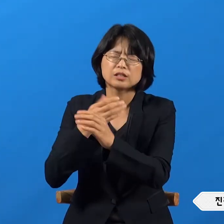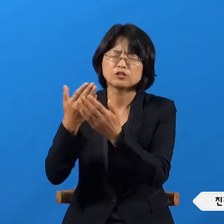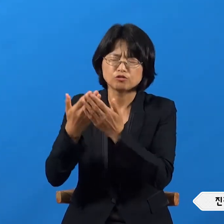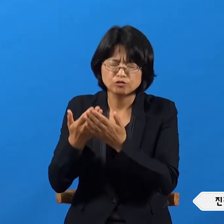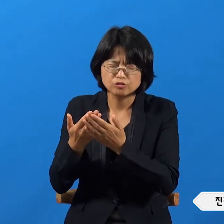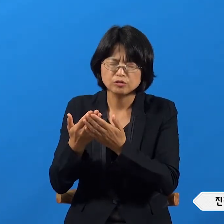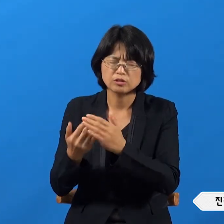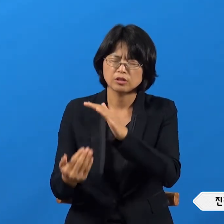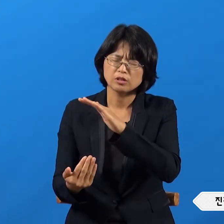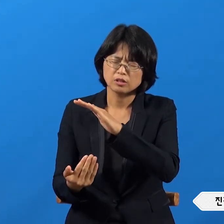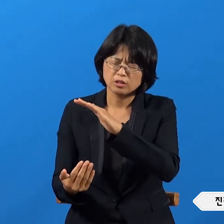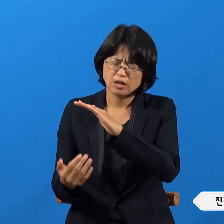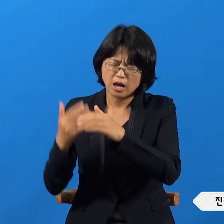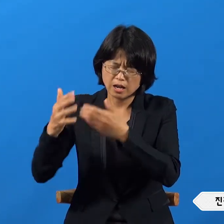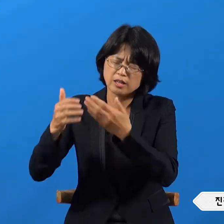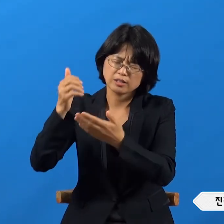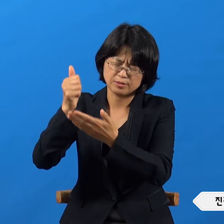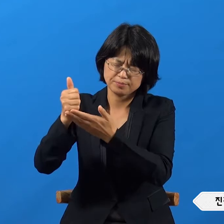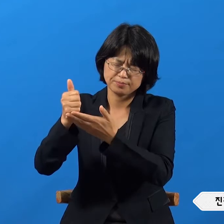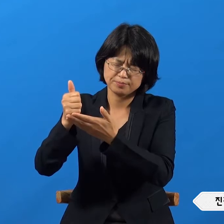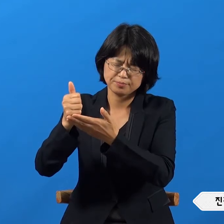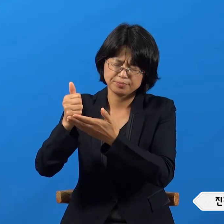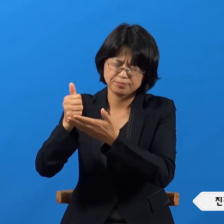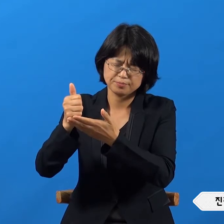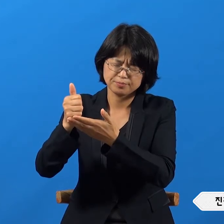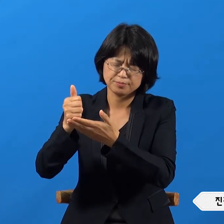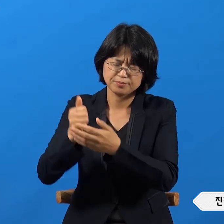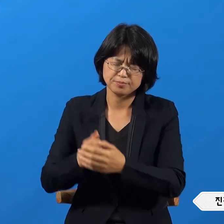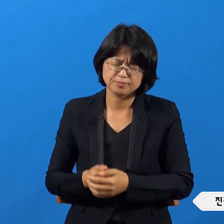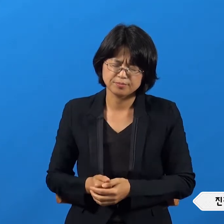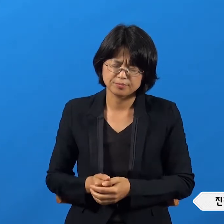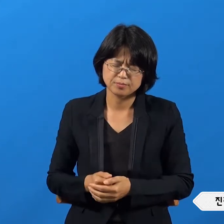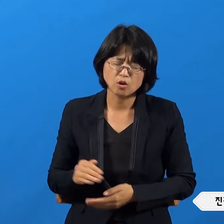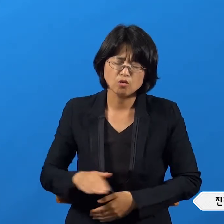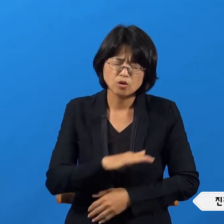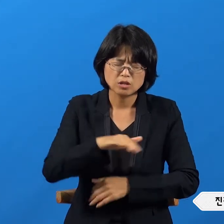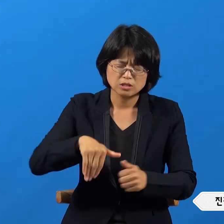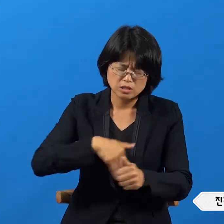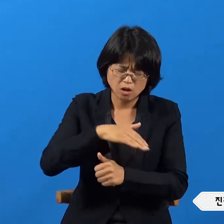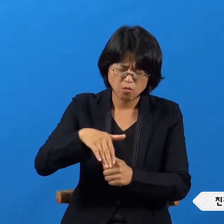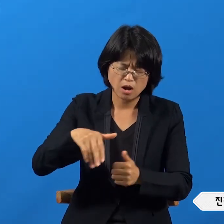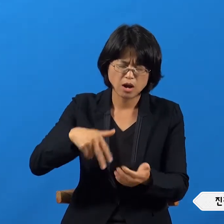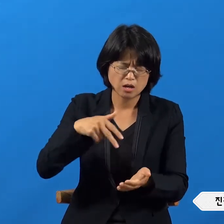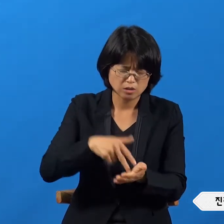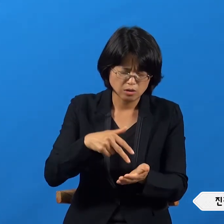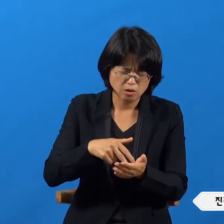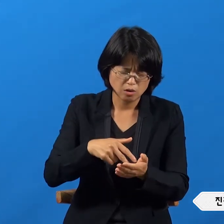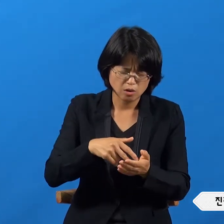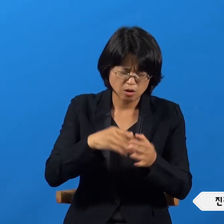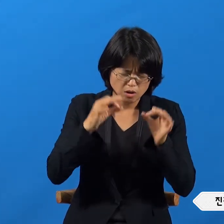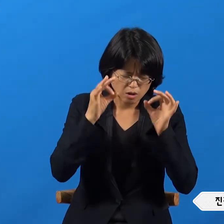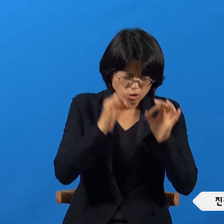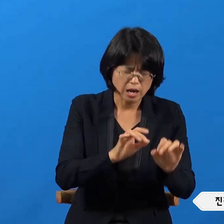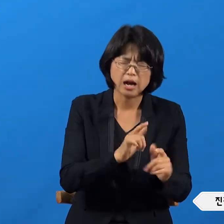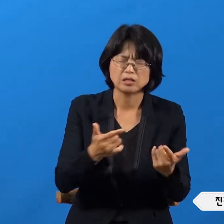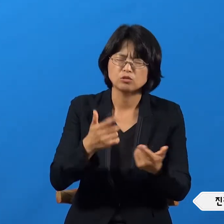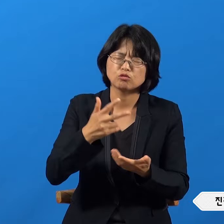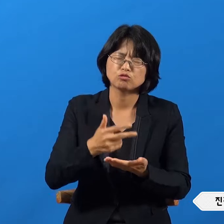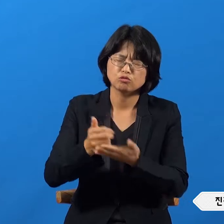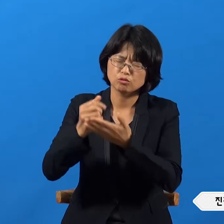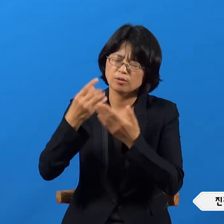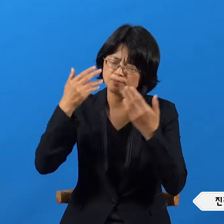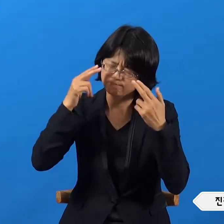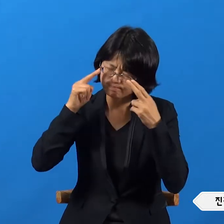앞에 우리의 상황과 형편을 바라보지 않고 주님만 바라볼 수 있도록, 주님 앞에 나올